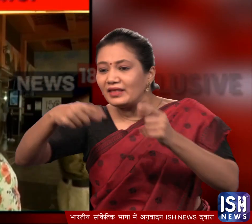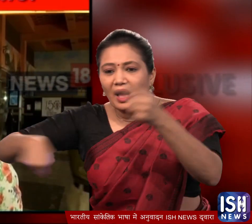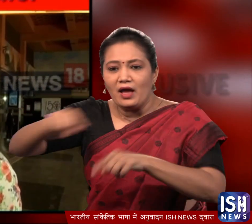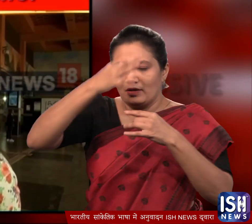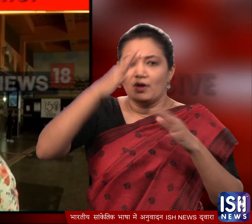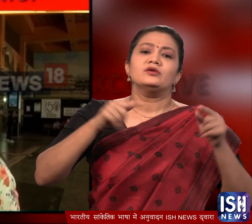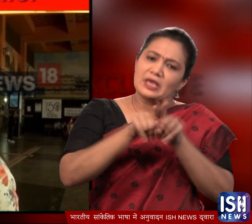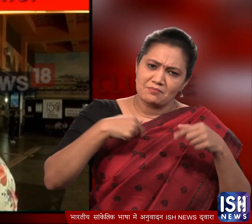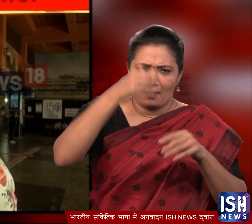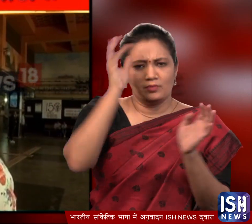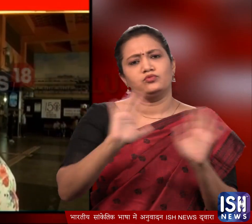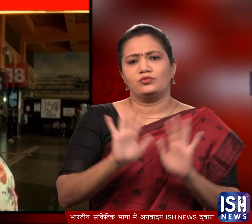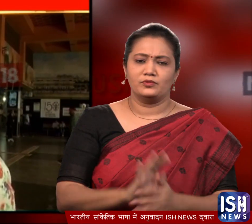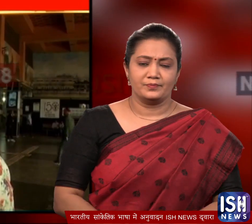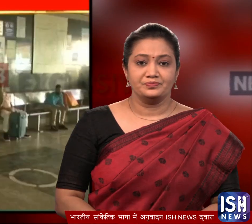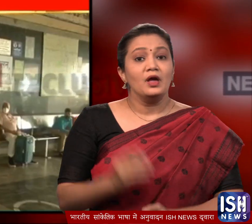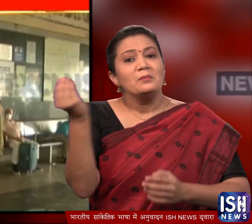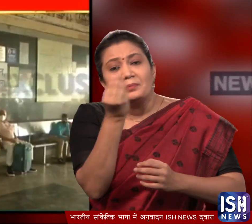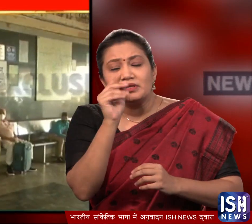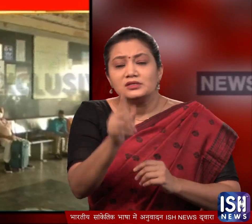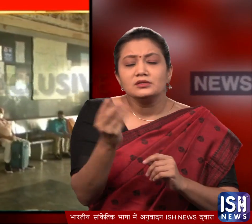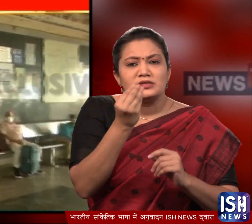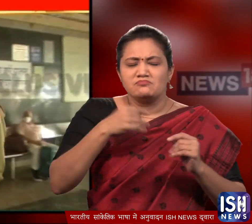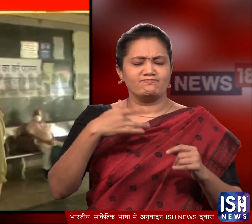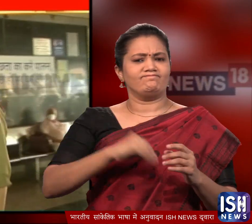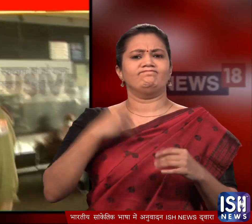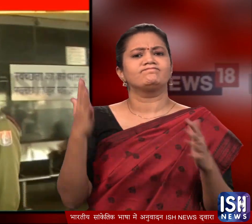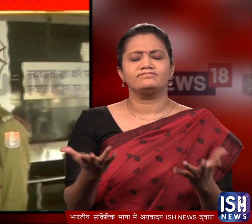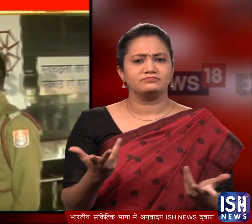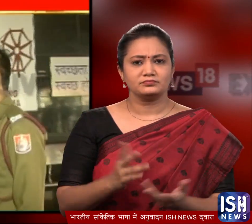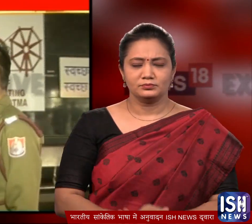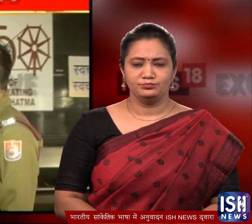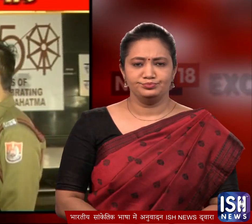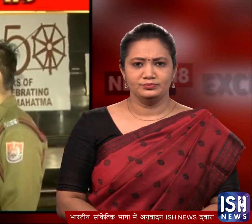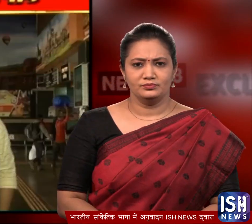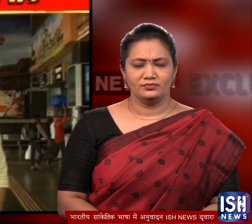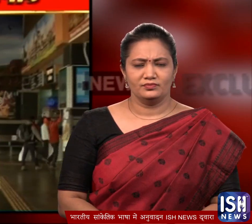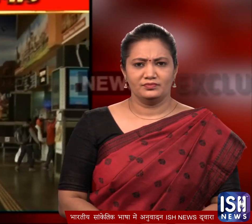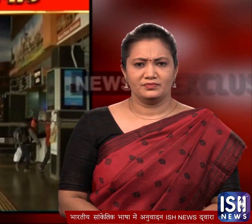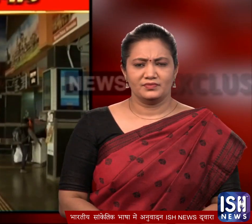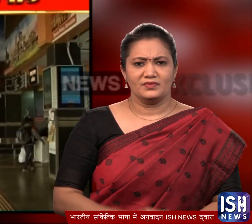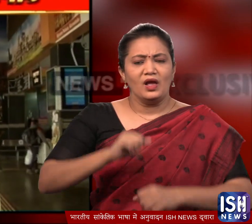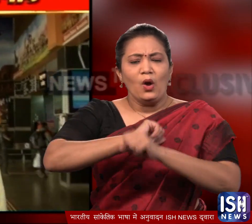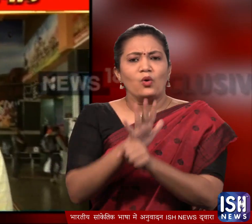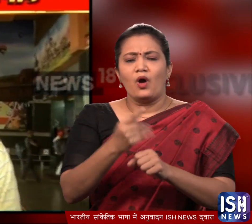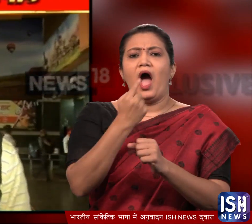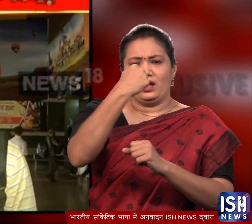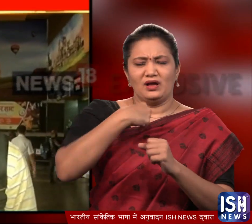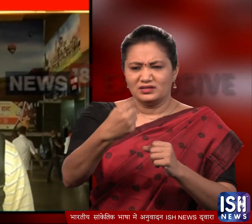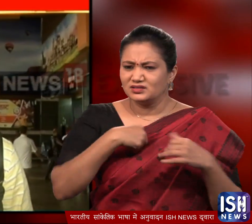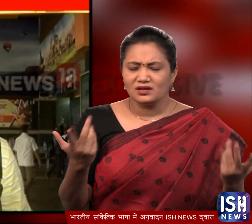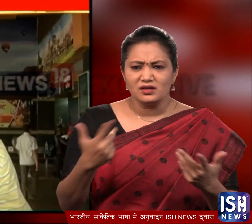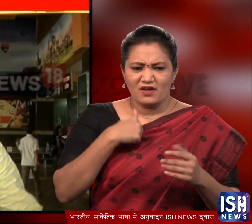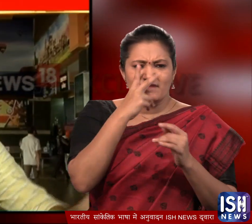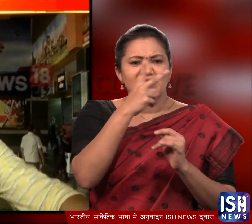में बाकी को दिक्कत ना आए और हमें भी दिक्कत ना हो। वहीं कुछ ऐसे यात्री भी थे जो इस इंतजाम से नाखुश दिखे। मुझे कोविड की जांच कराने के